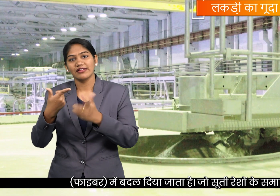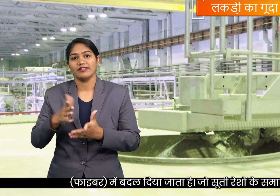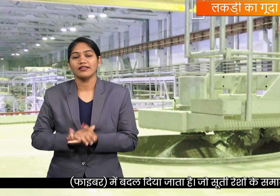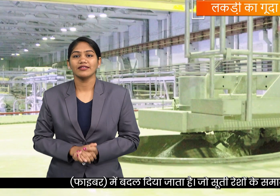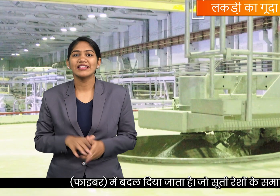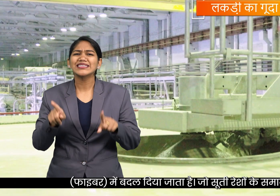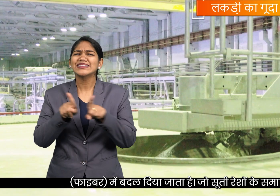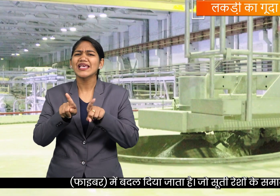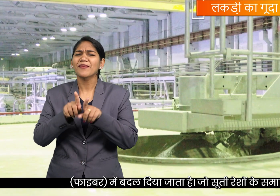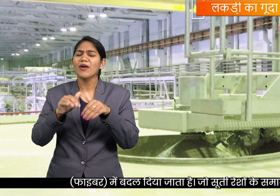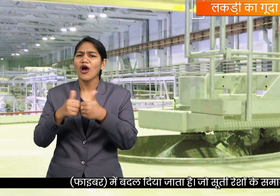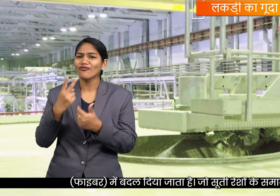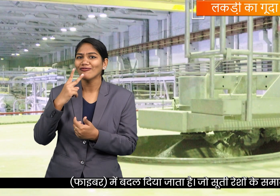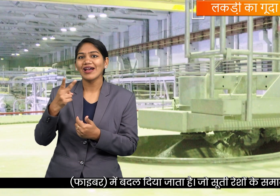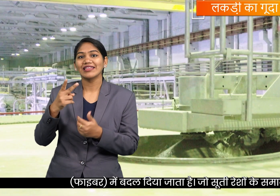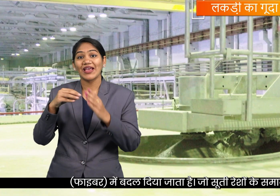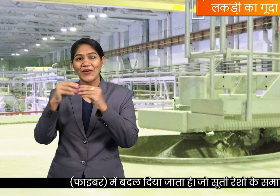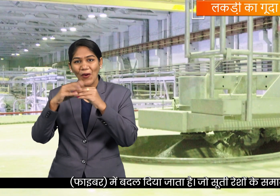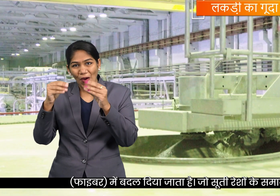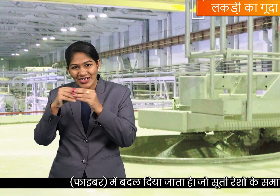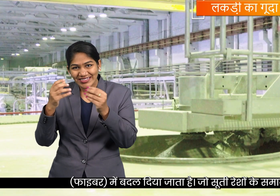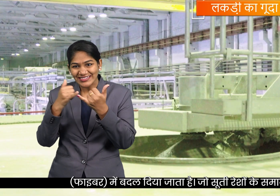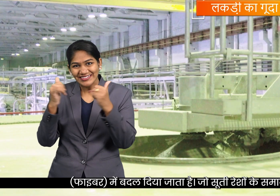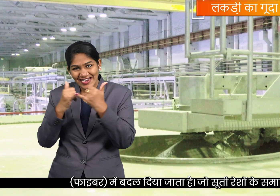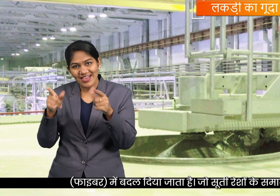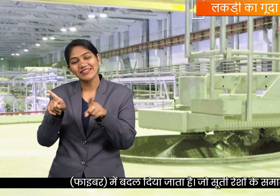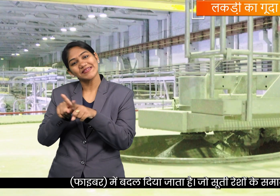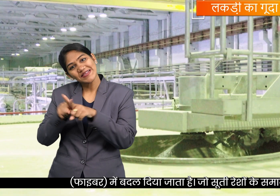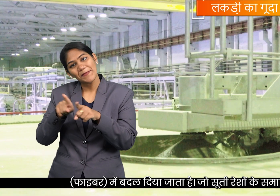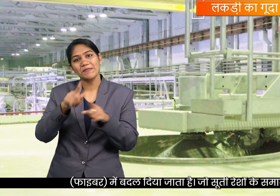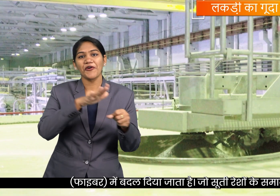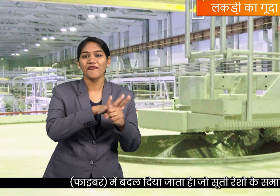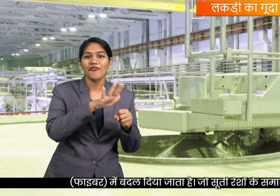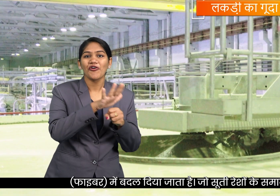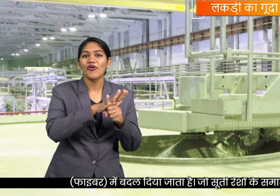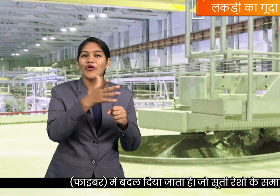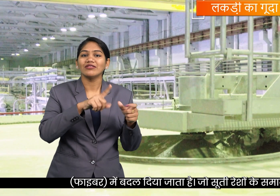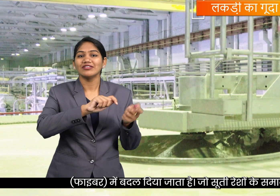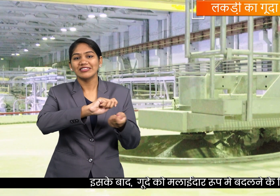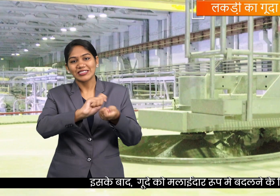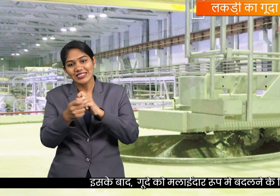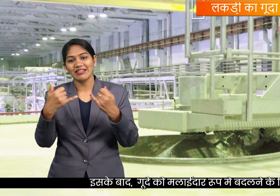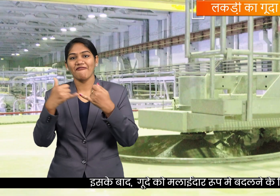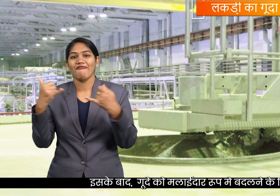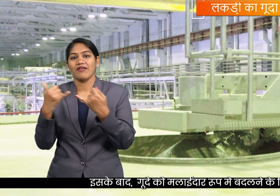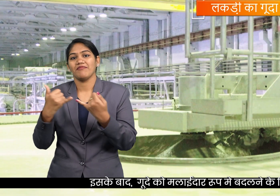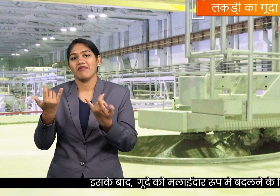यानी कि फाइबर में बदल दिया जाता है, जो सूती रेशों के समान होते हैं। इसके बाद